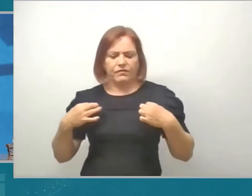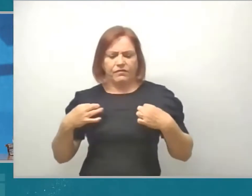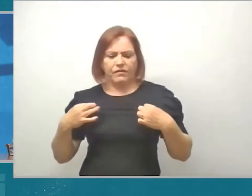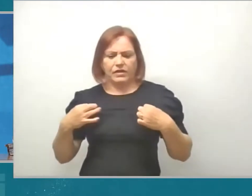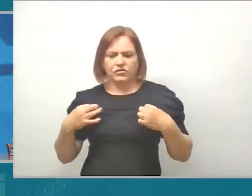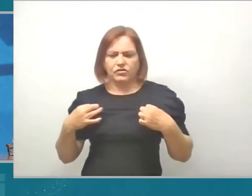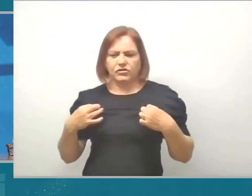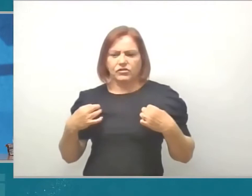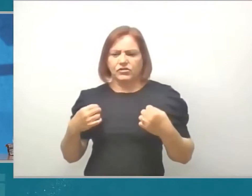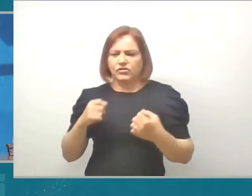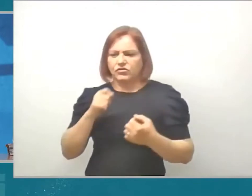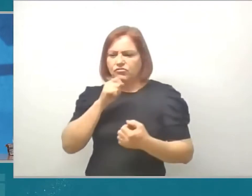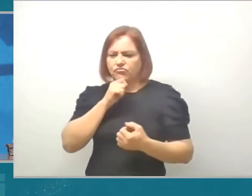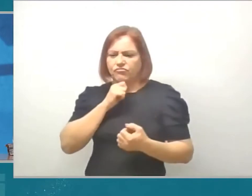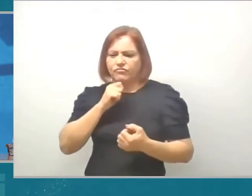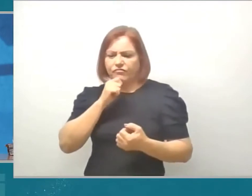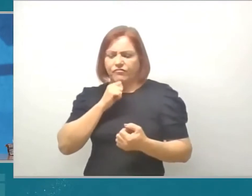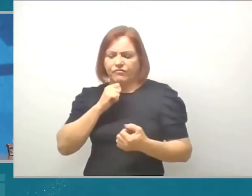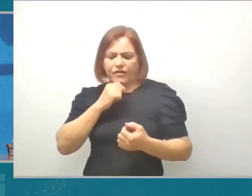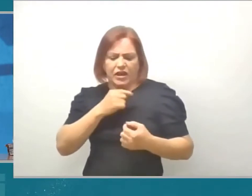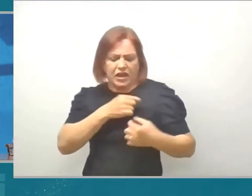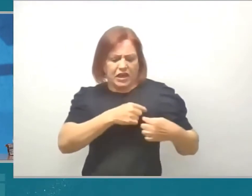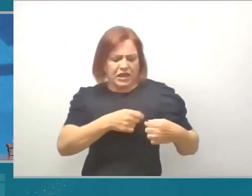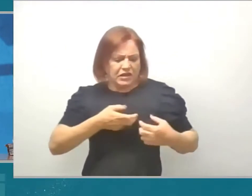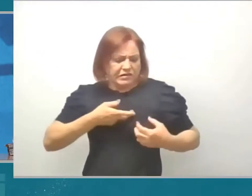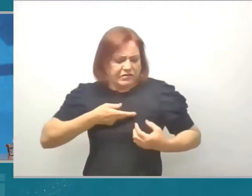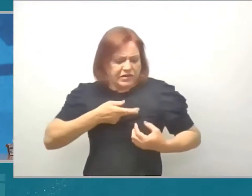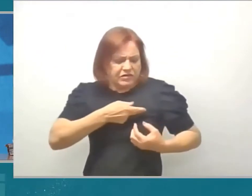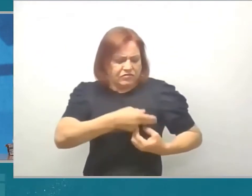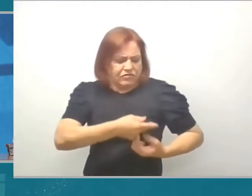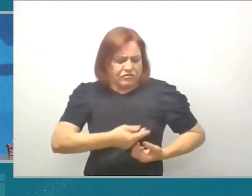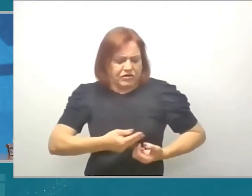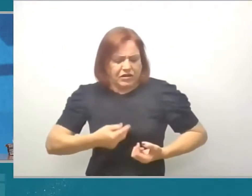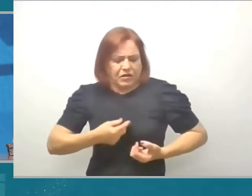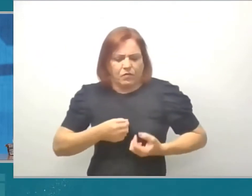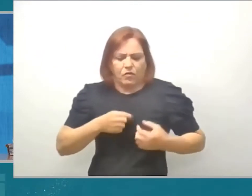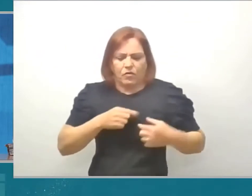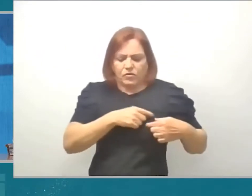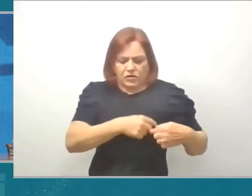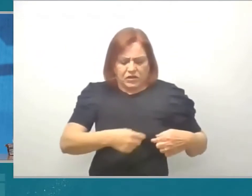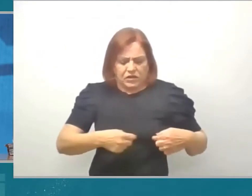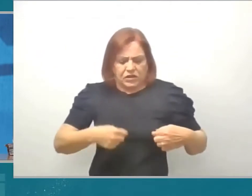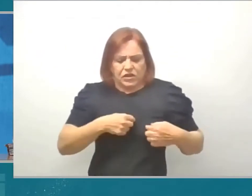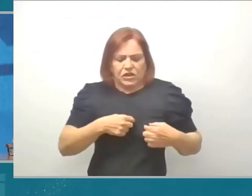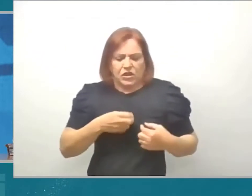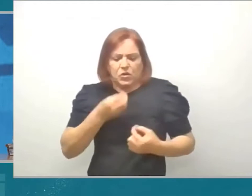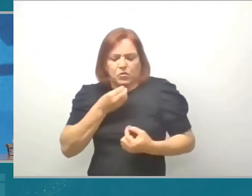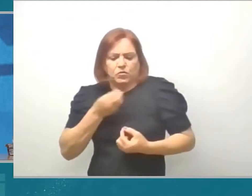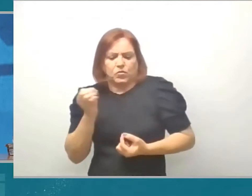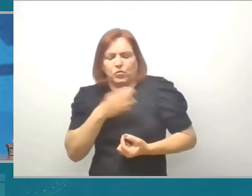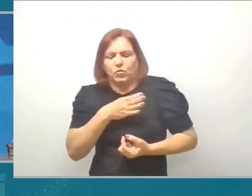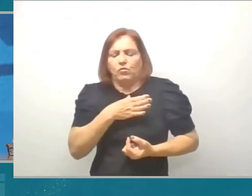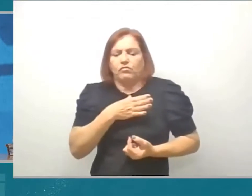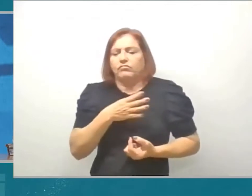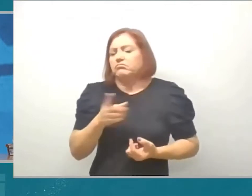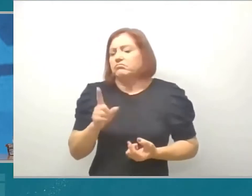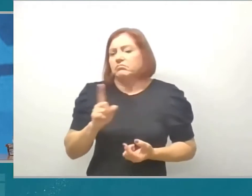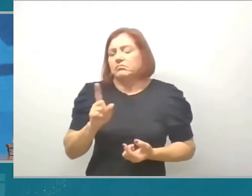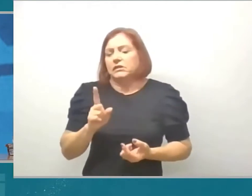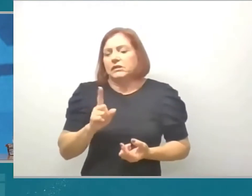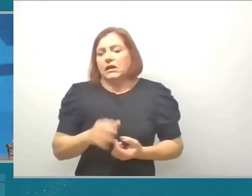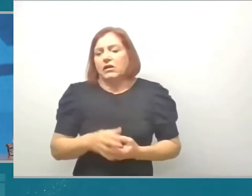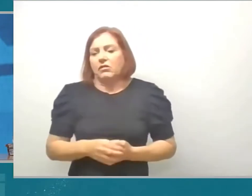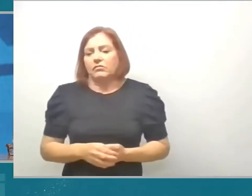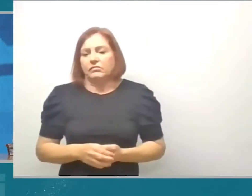porque o remendo tira parte da veste e fica maior a rotura. Chegou